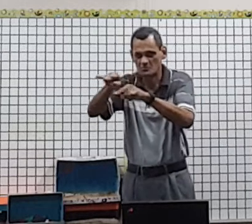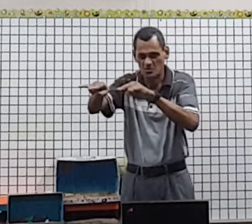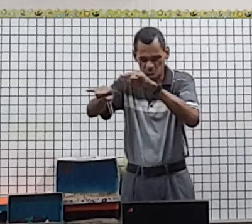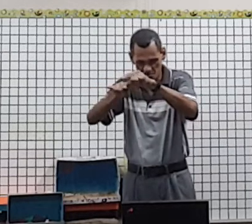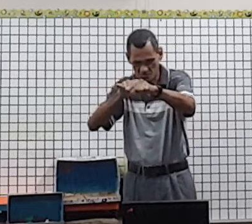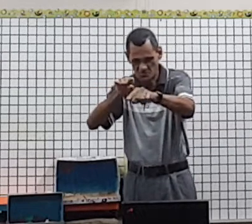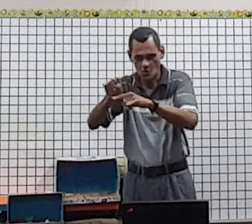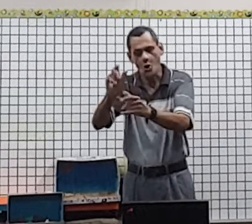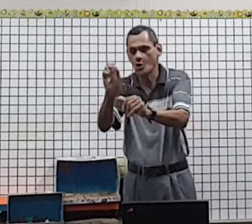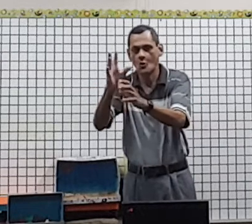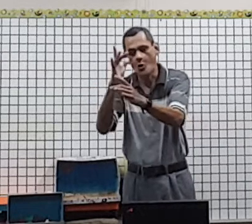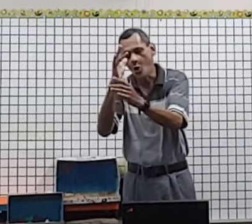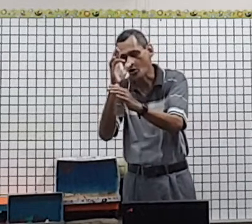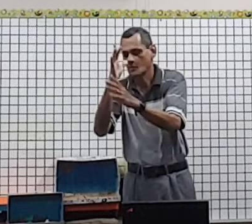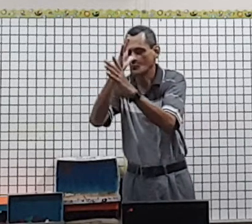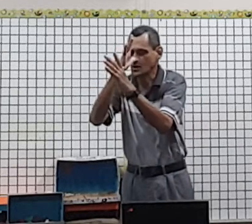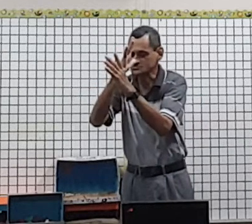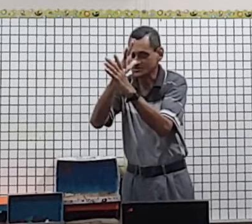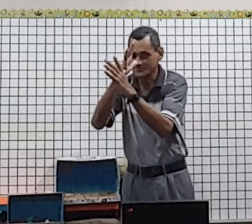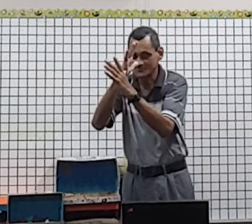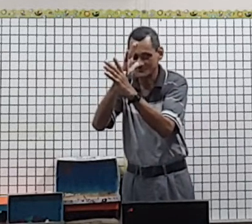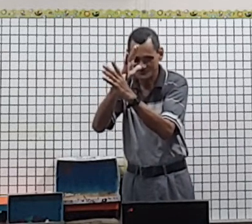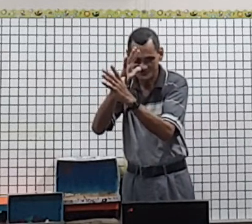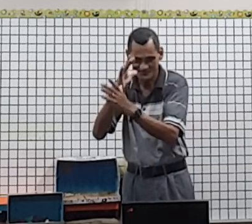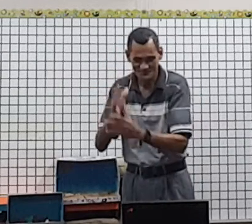Burlarse, burla. Con burlarse.